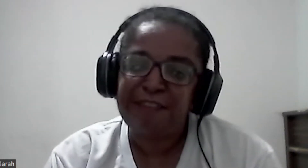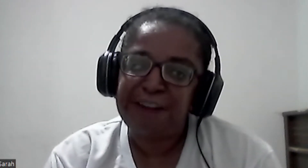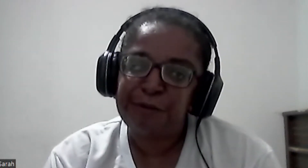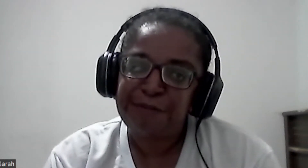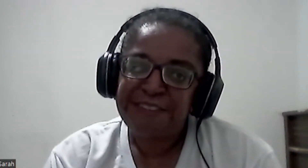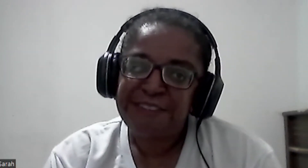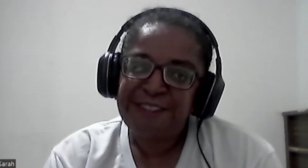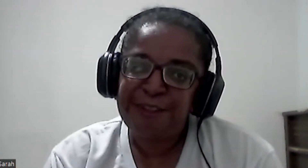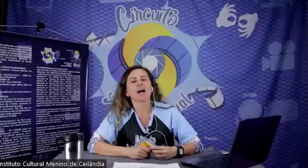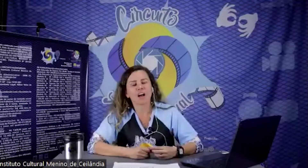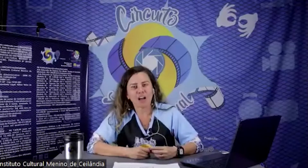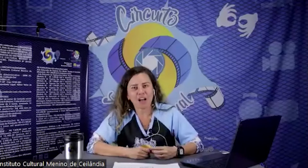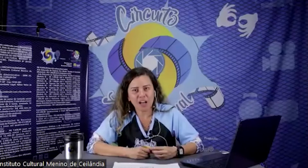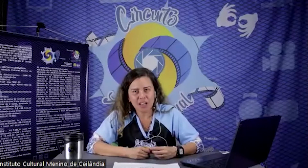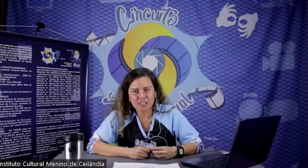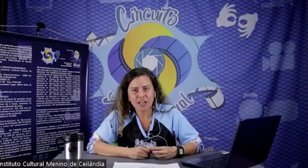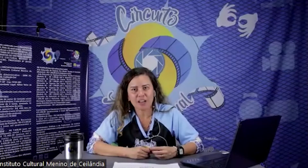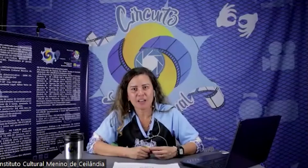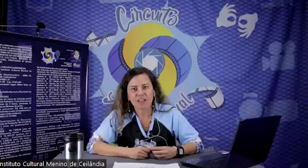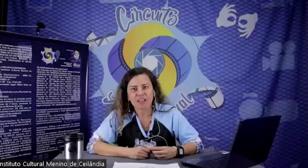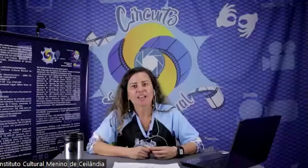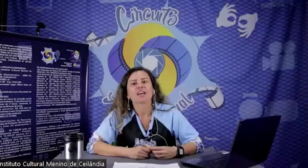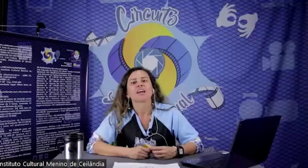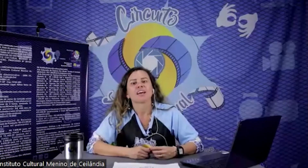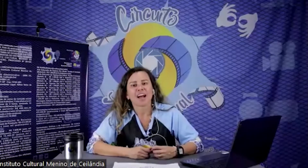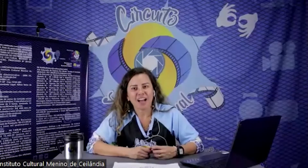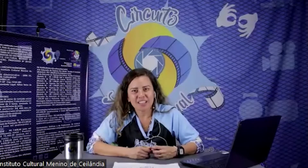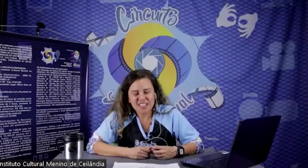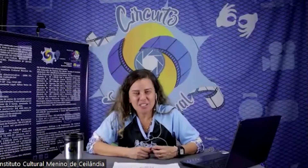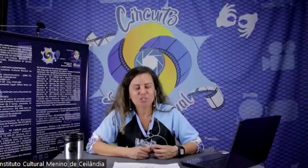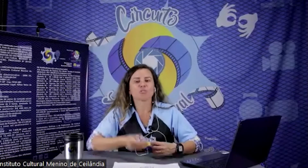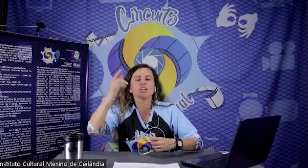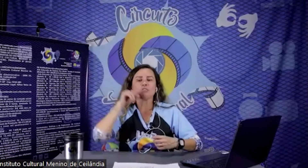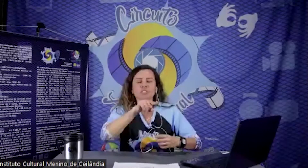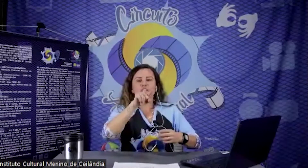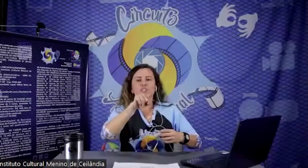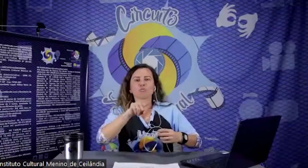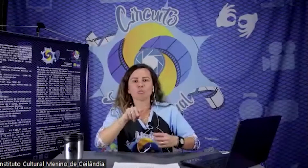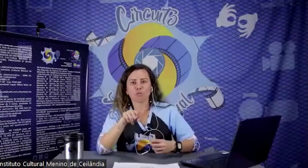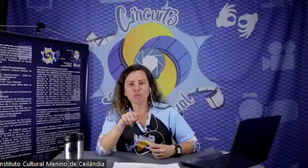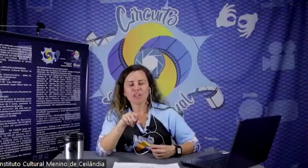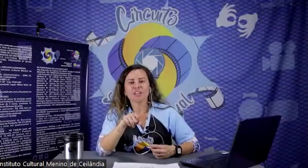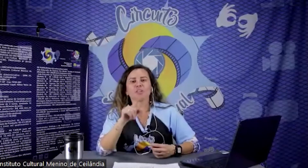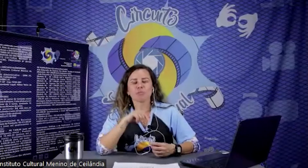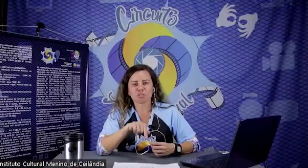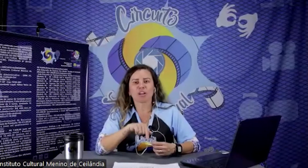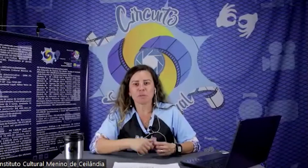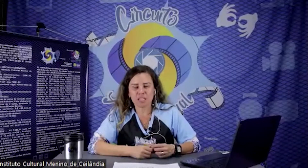severo. Ah, Surda oralizada, bilíngue. isso. E você estudou numa escola